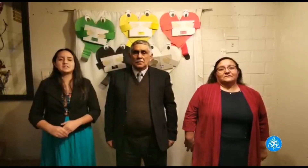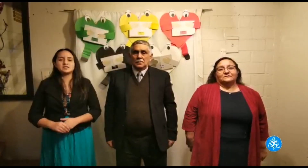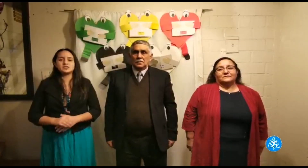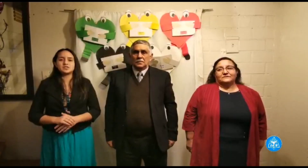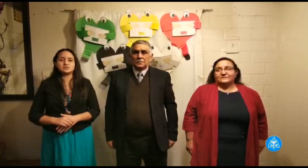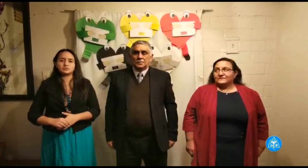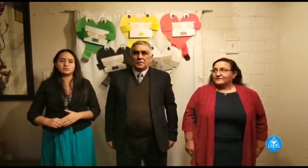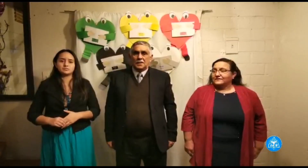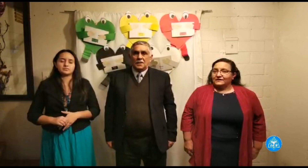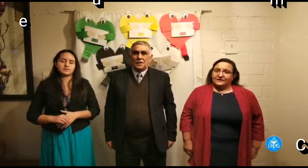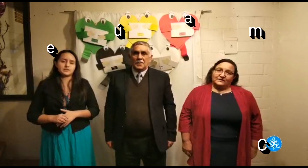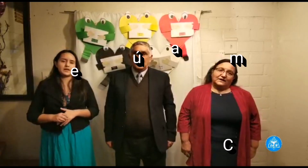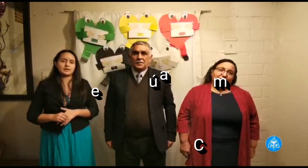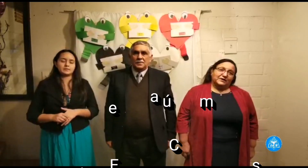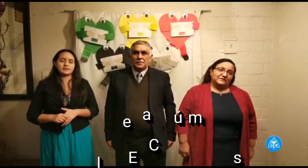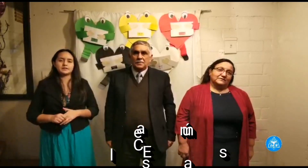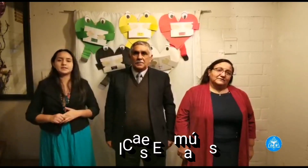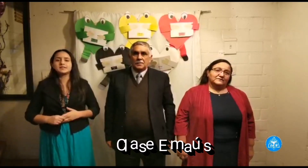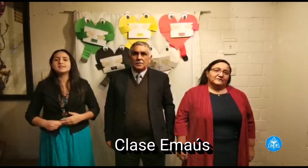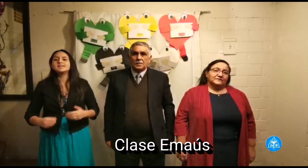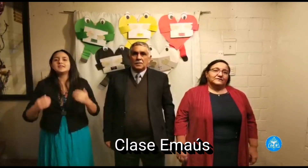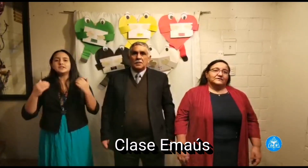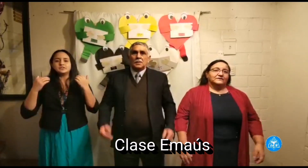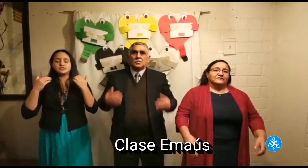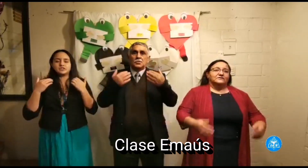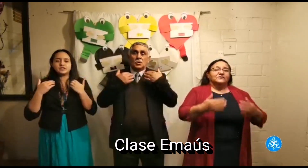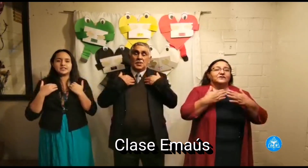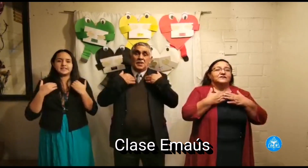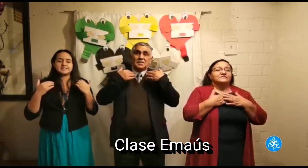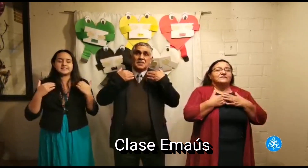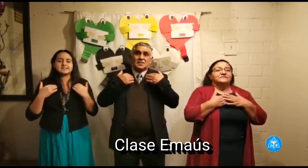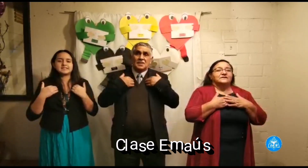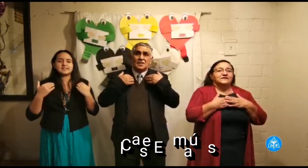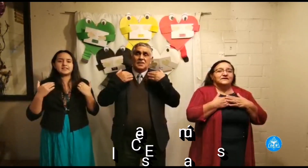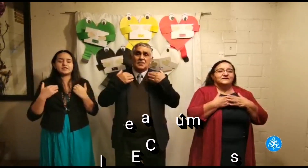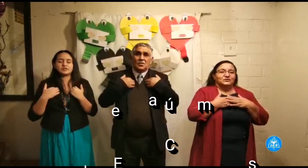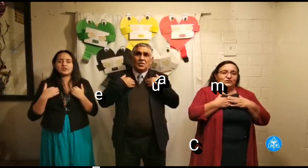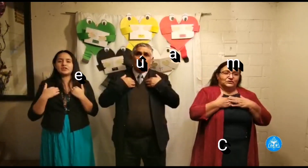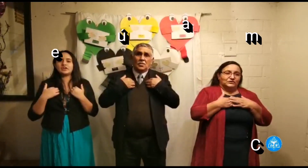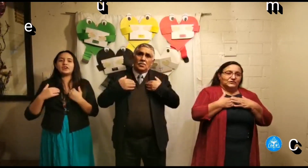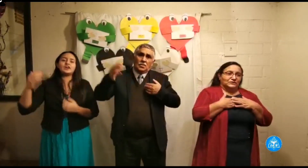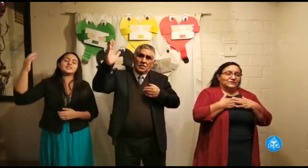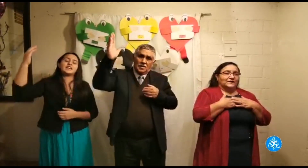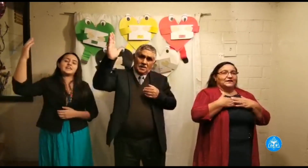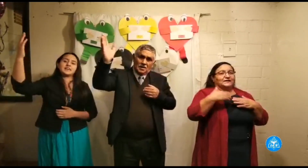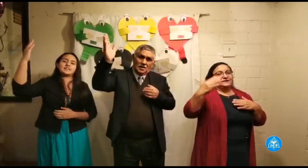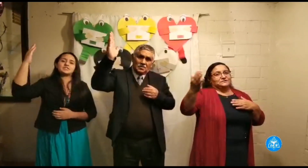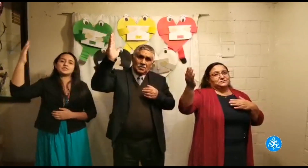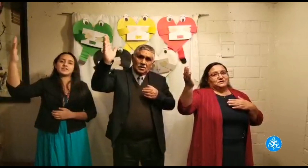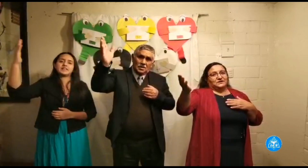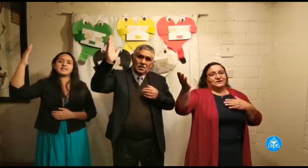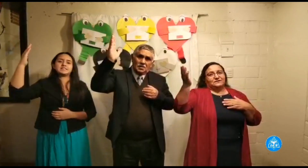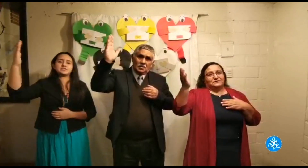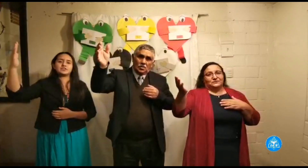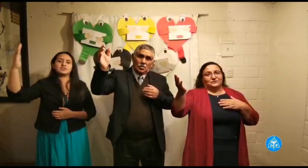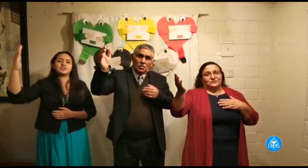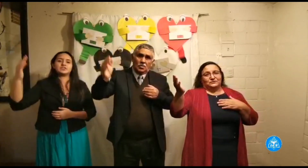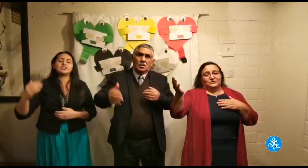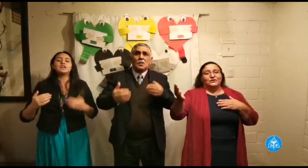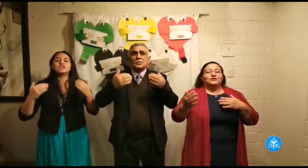gloria del Señor Jesús. Amén. Amén. Yo necesito de Jesucristo,